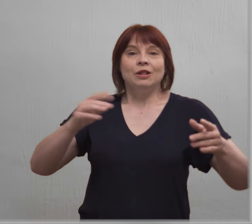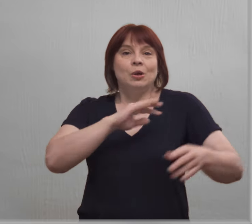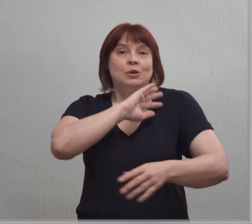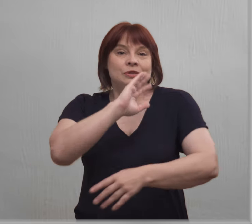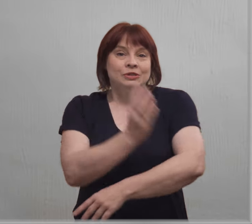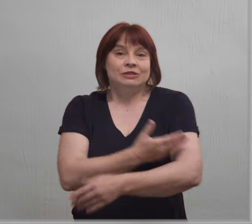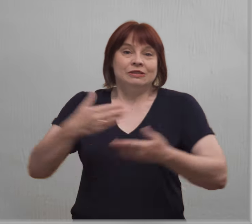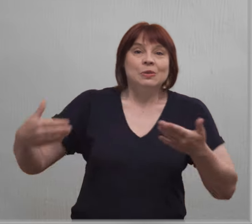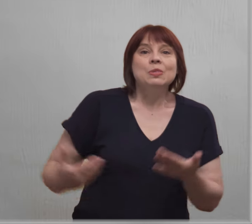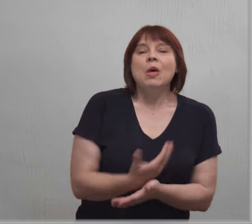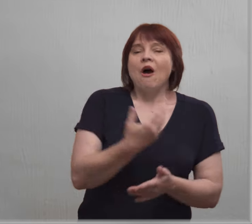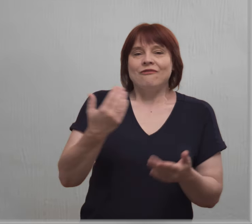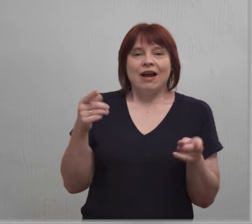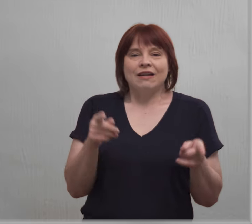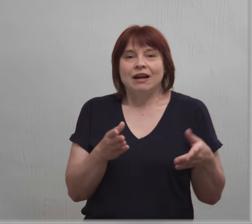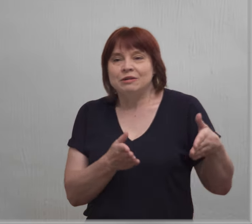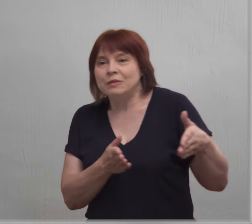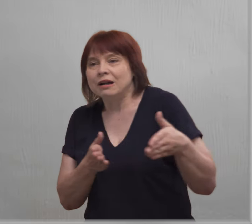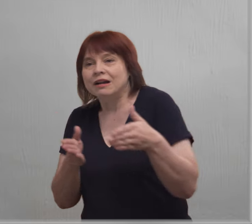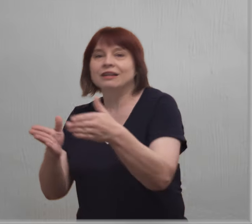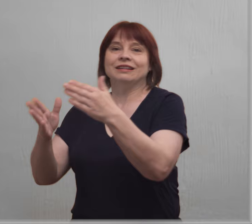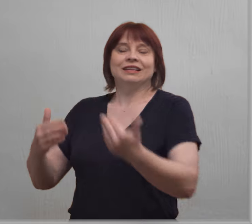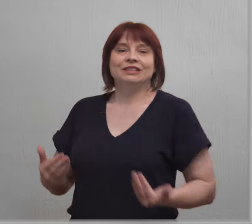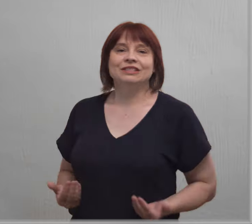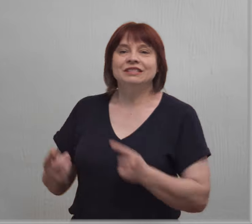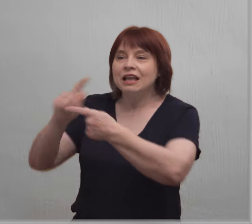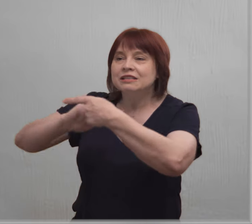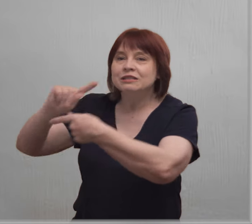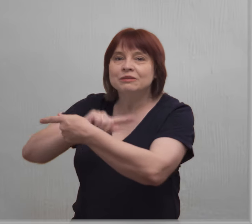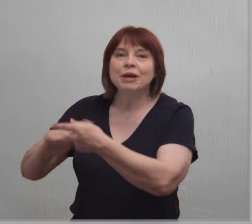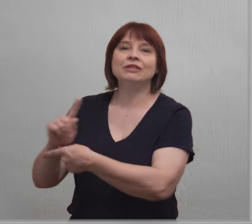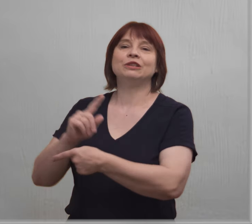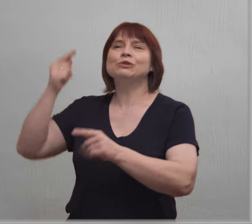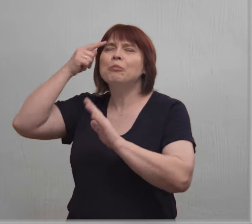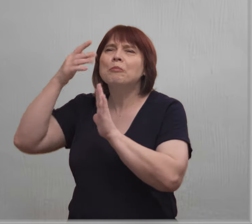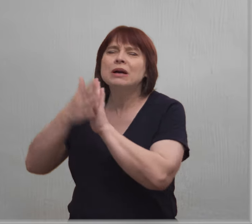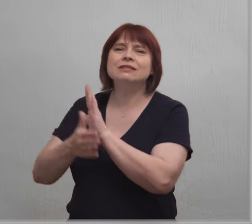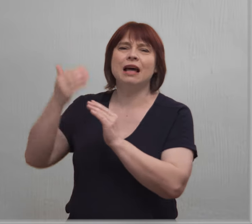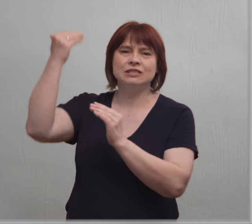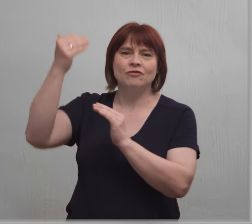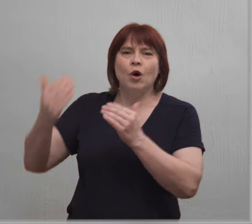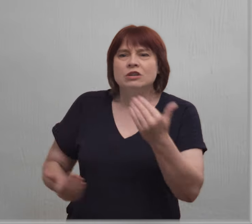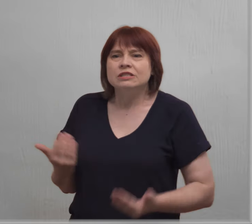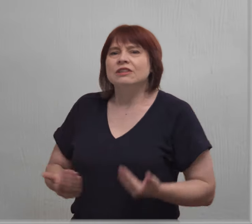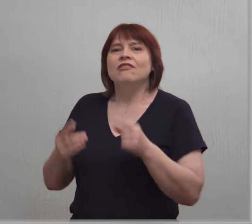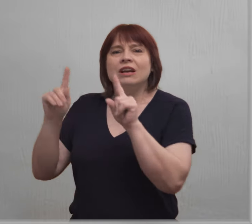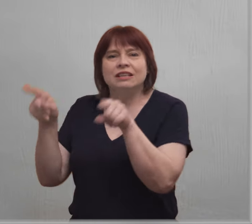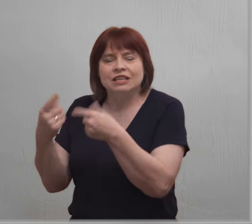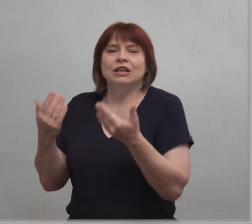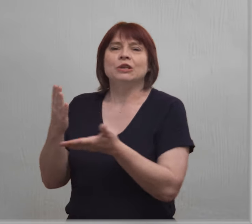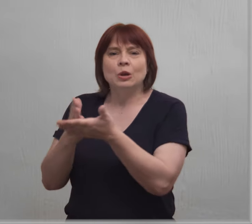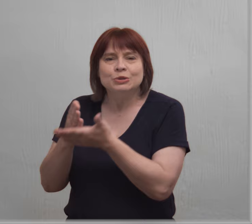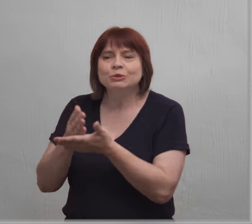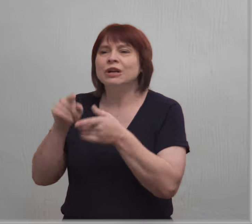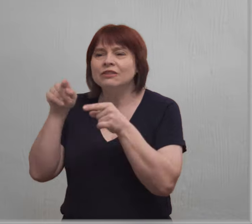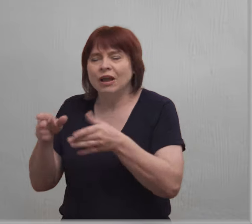желаю, жажду достичь вот этого, как он достиг меня, познать силу этого воскресения, жить в этом, идти в этом. Вот наше призвание.